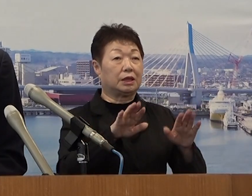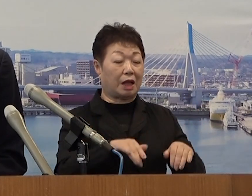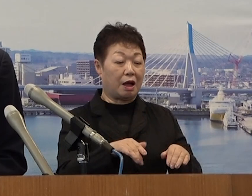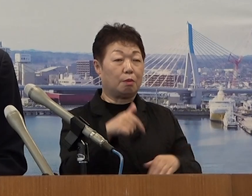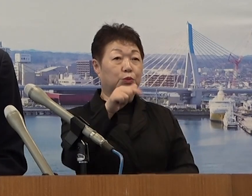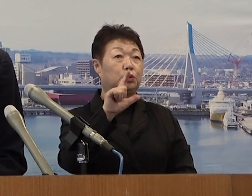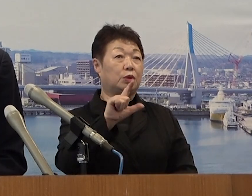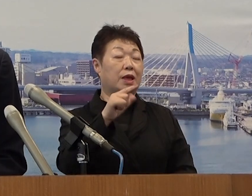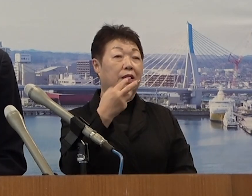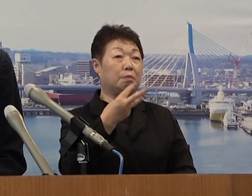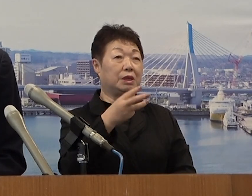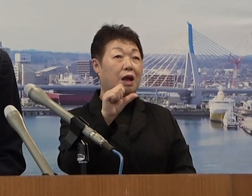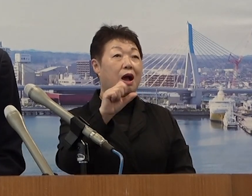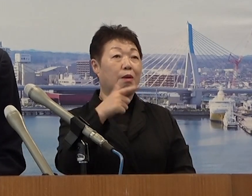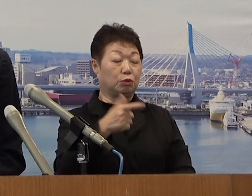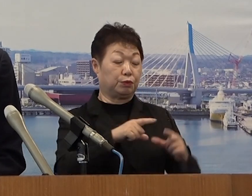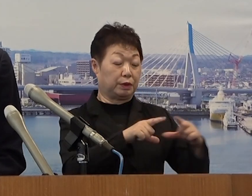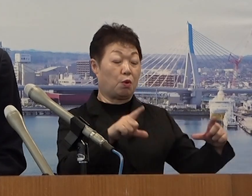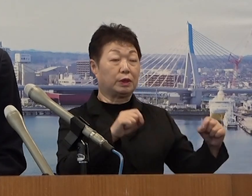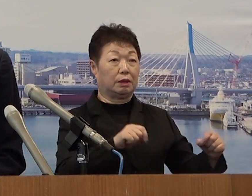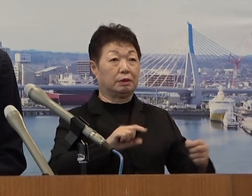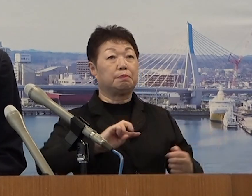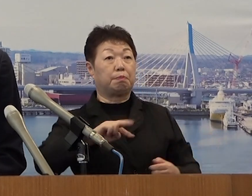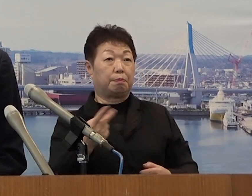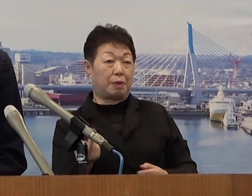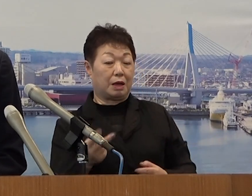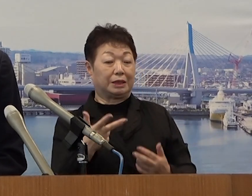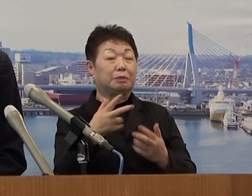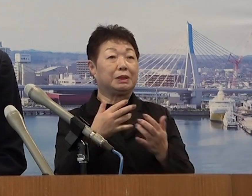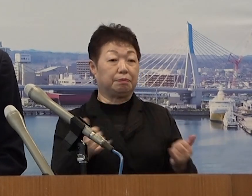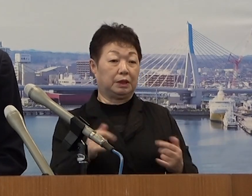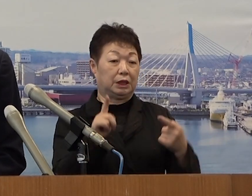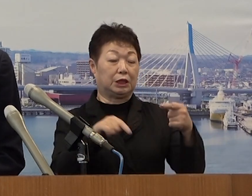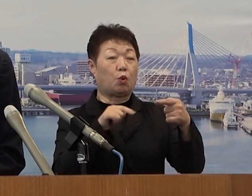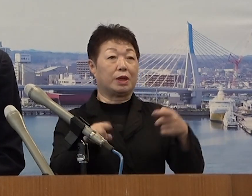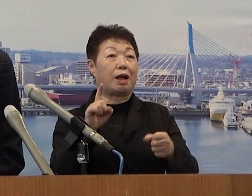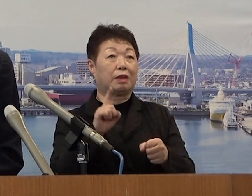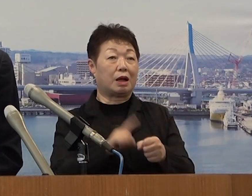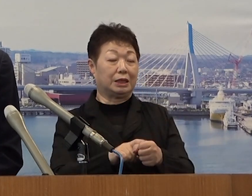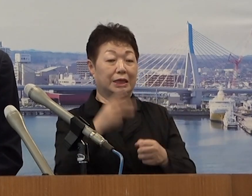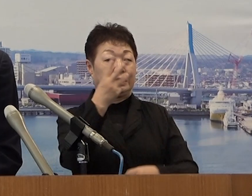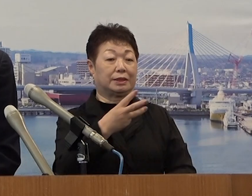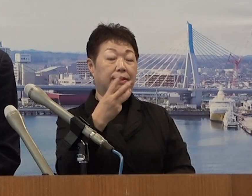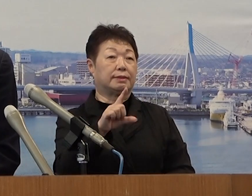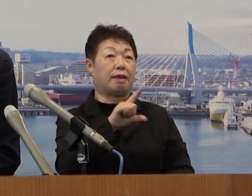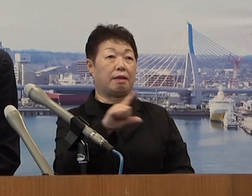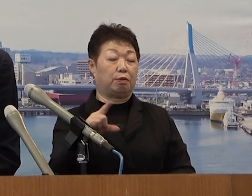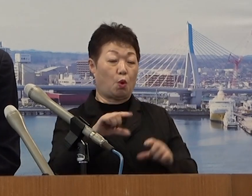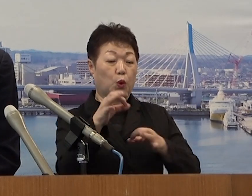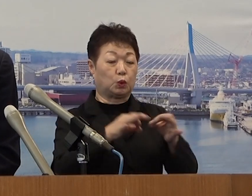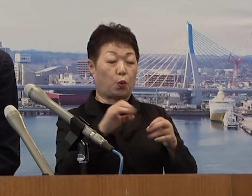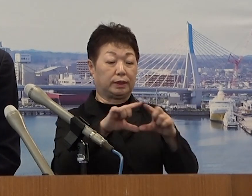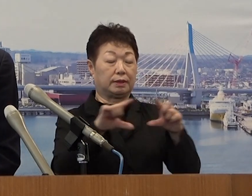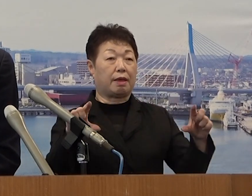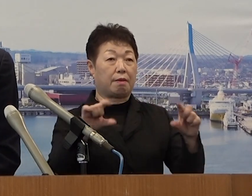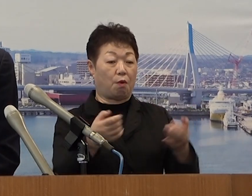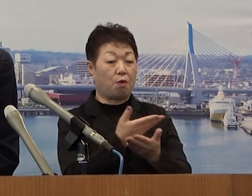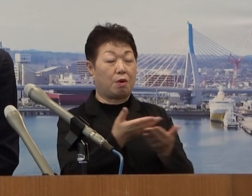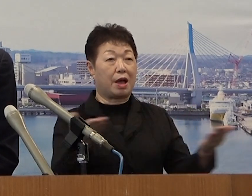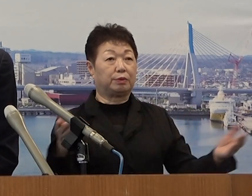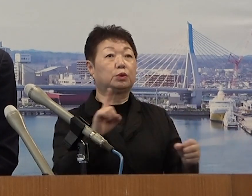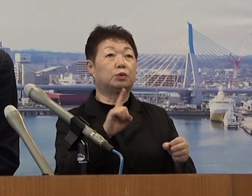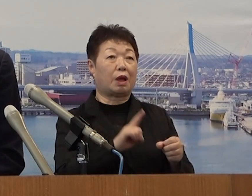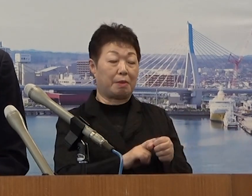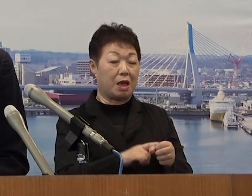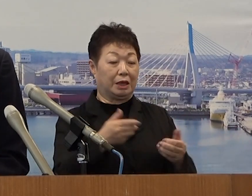ミアム商品券事業に変えまして市民1人当たり3000円の商品券を配布するために必